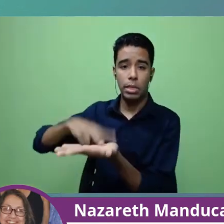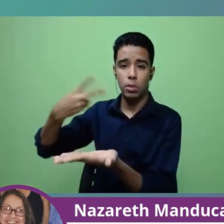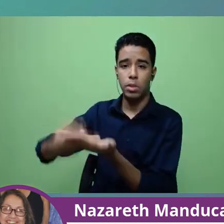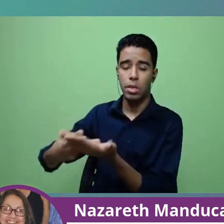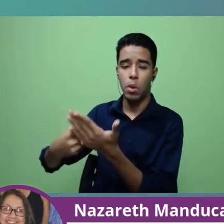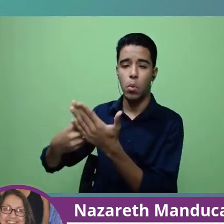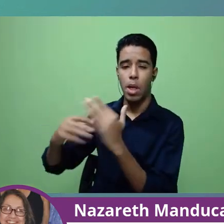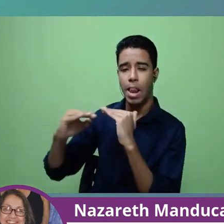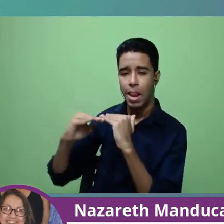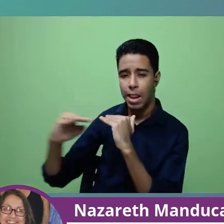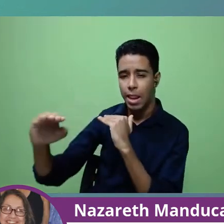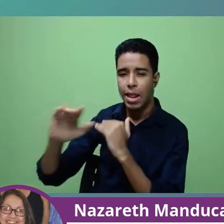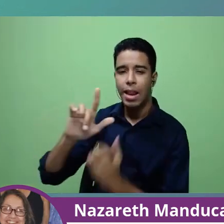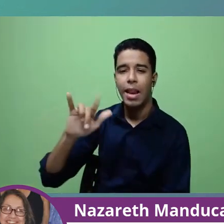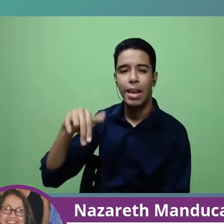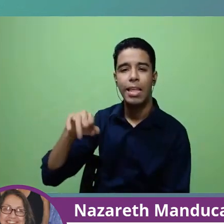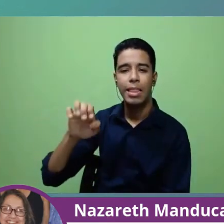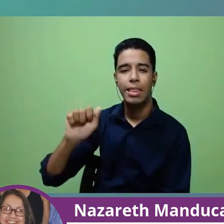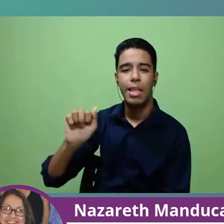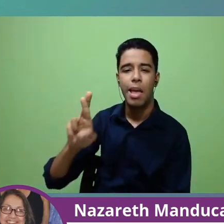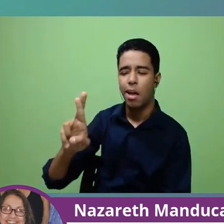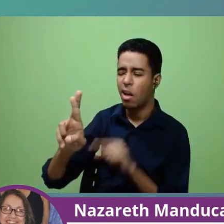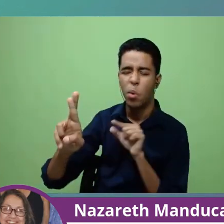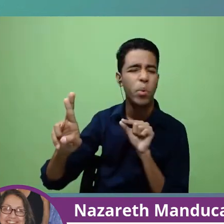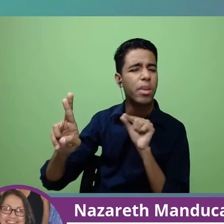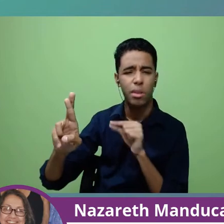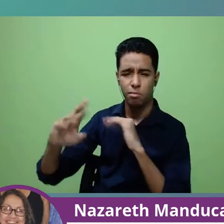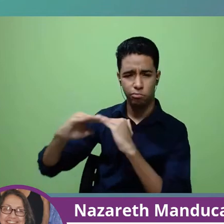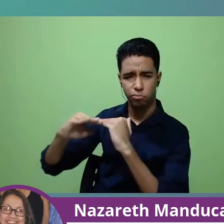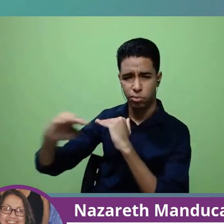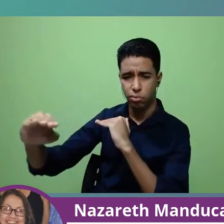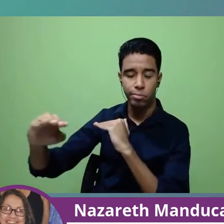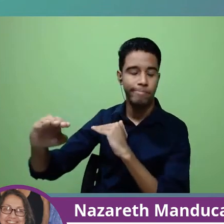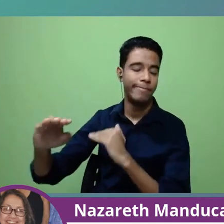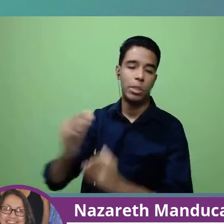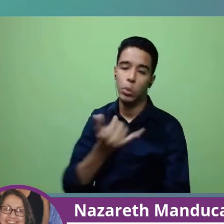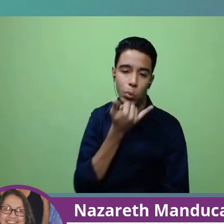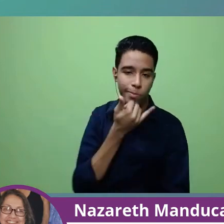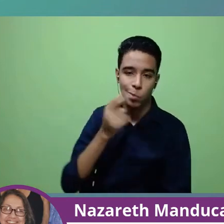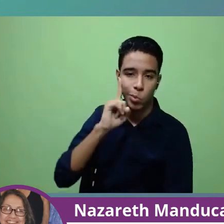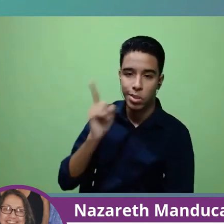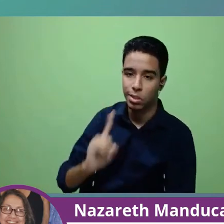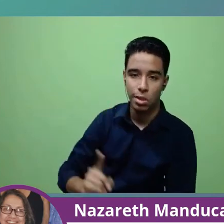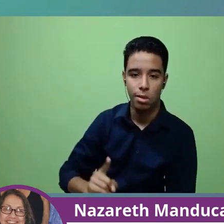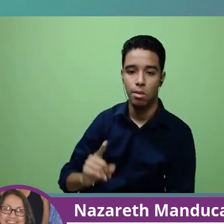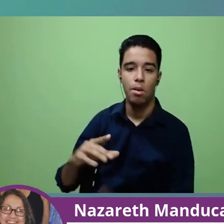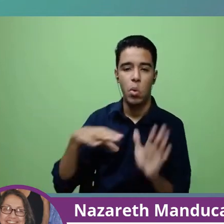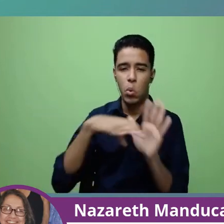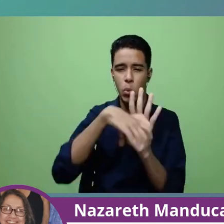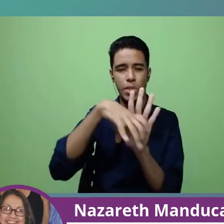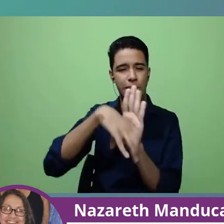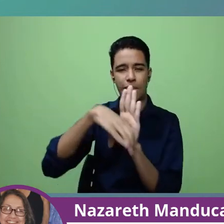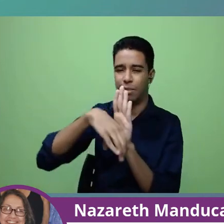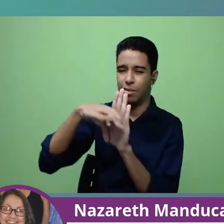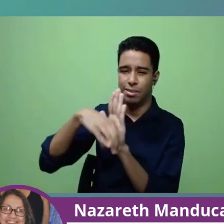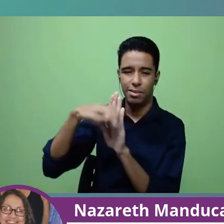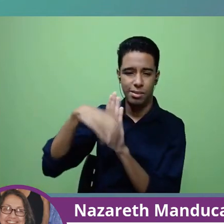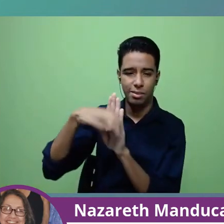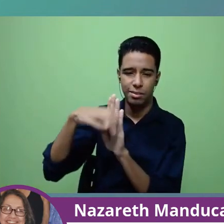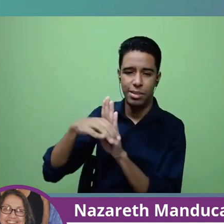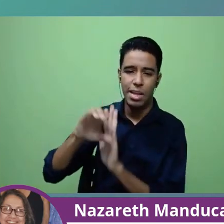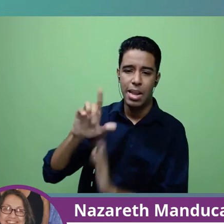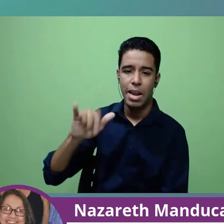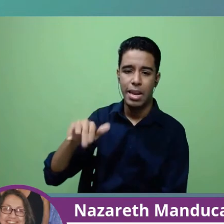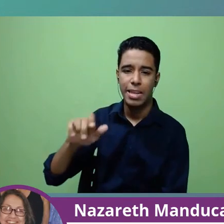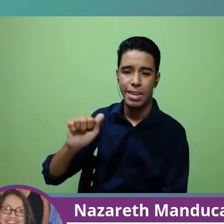é um conceito que me faça lembrar algum autor. E geralmente eu associo conceitos a autores. Você deve estar falando